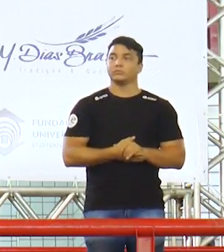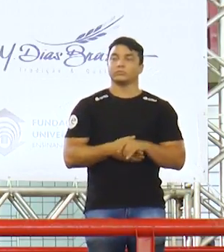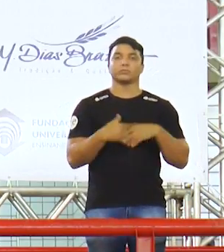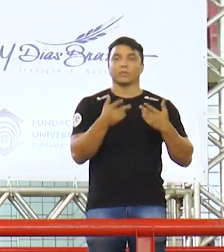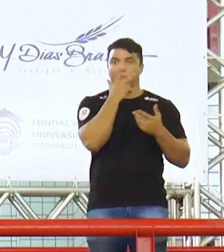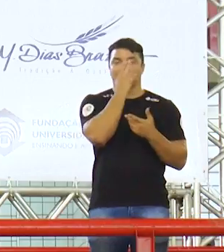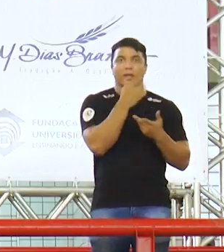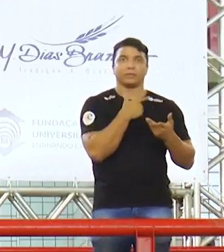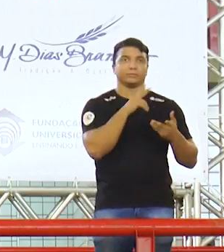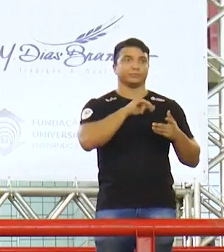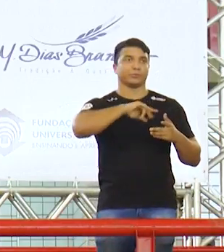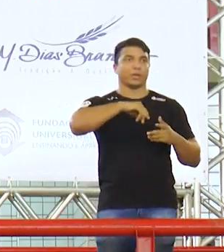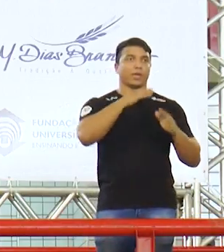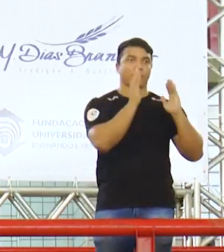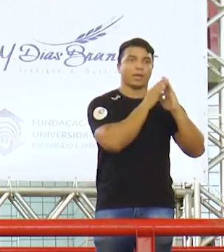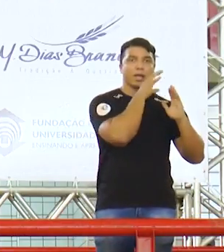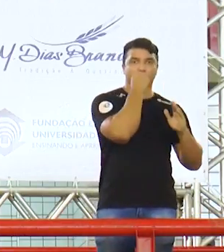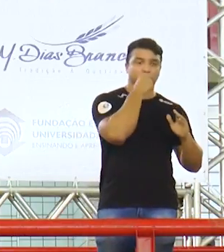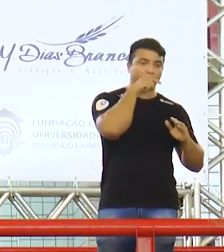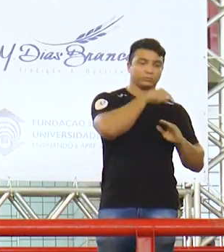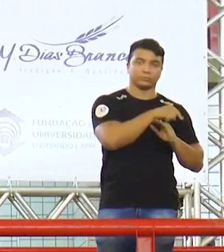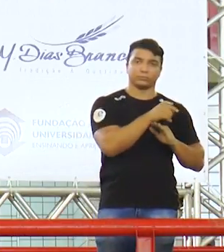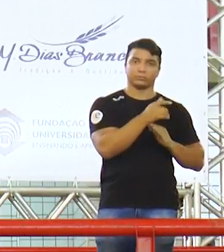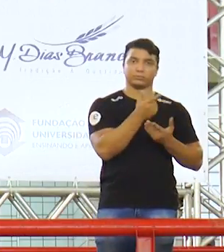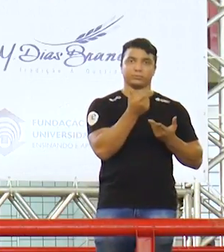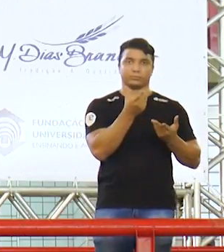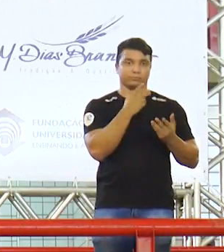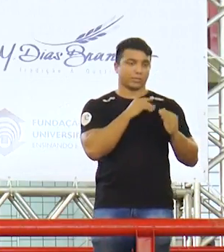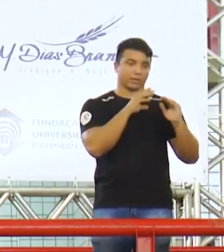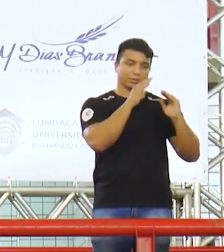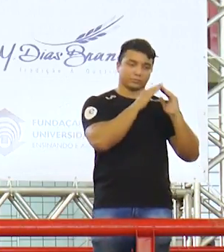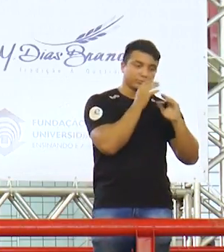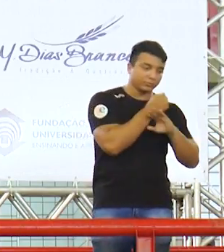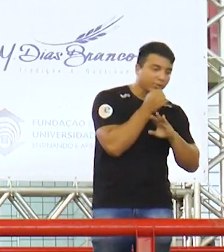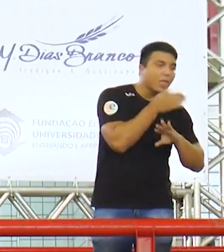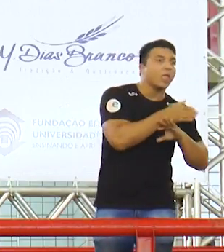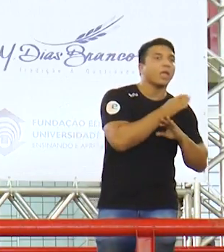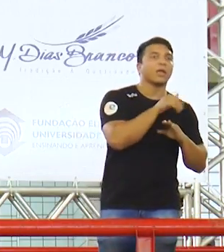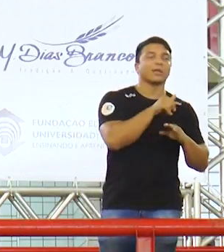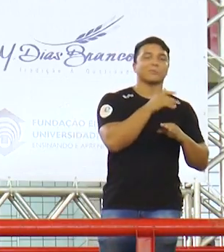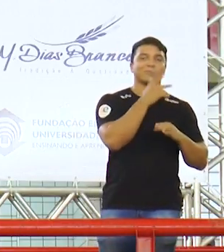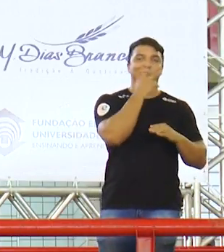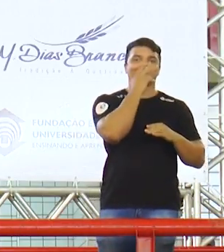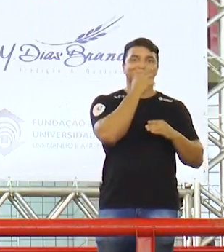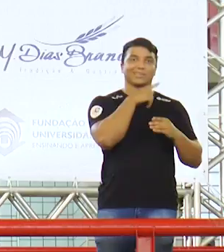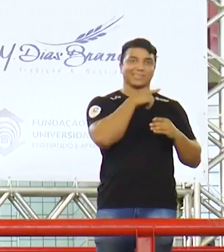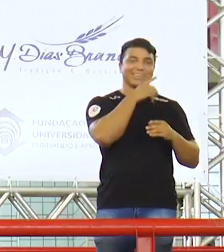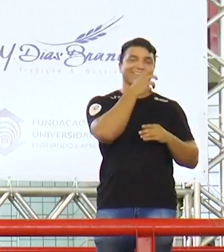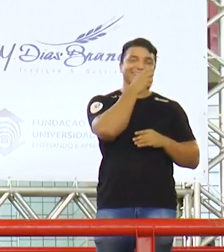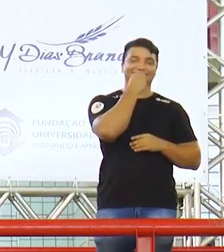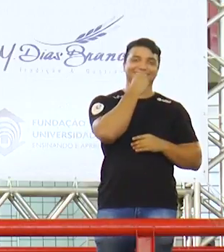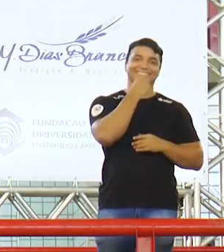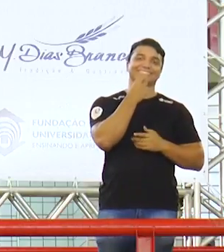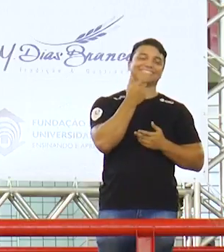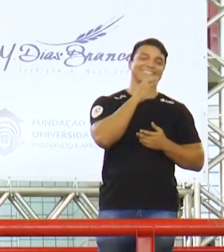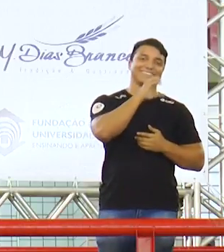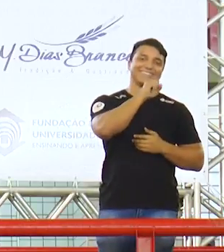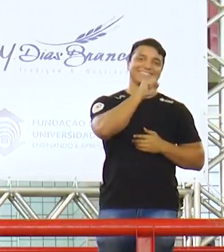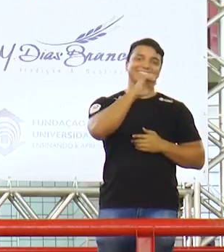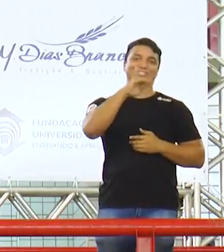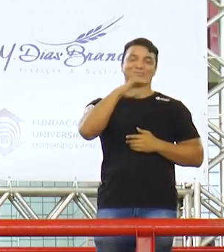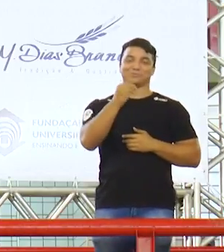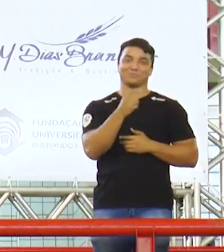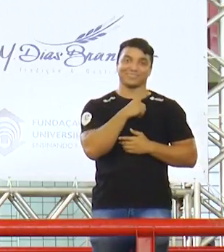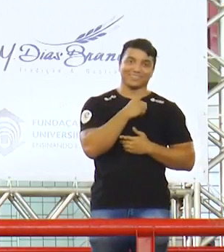Você não vai aqui chegar a uma padaria dizendo, tem cacetinho? Não